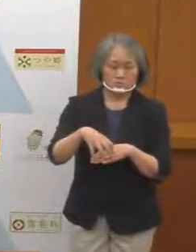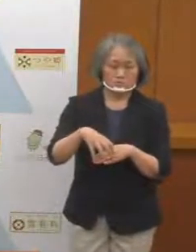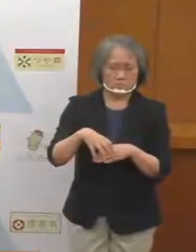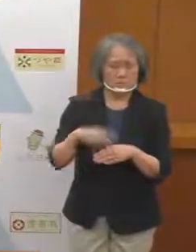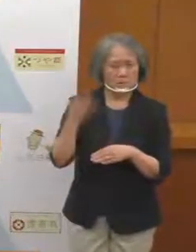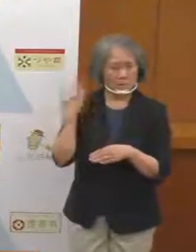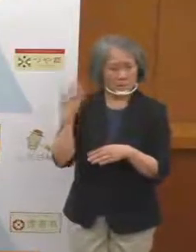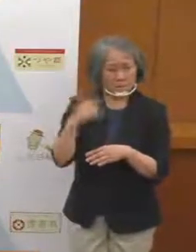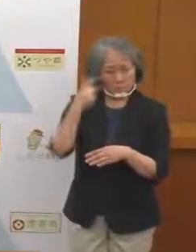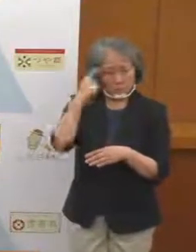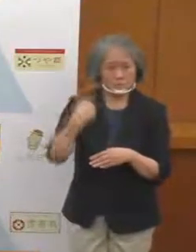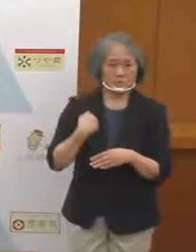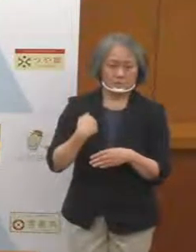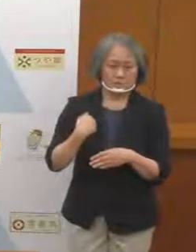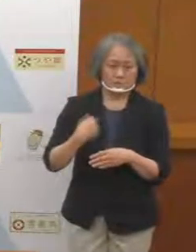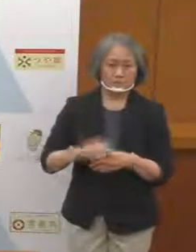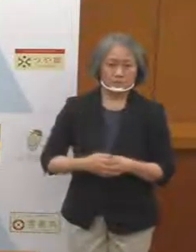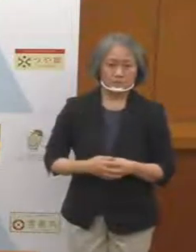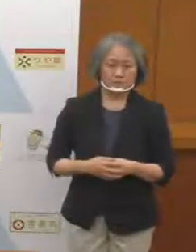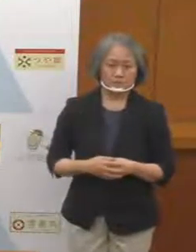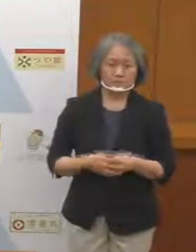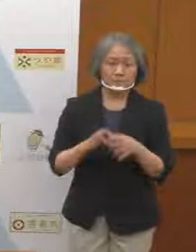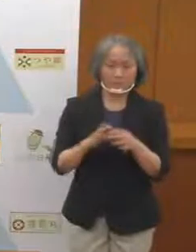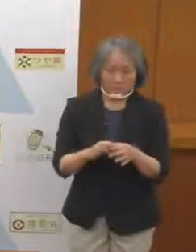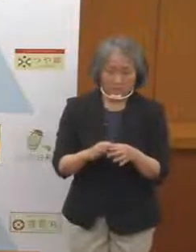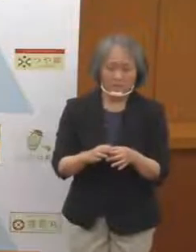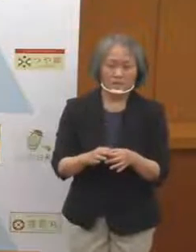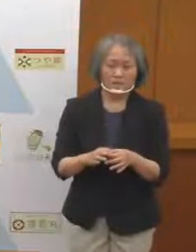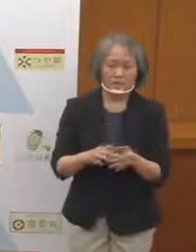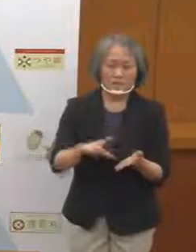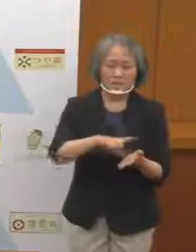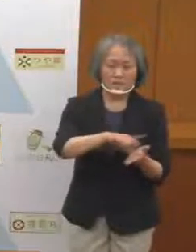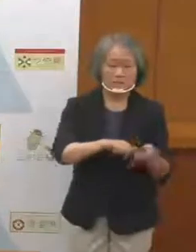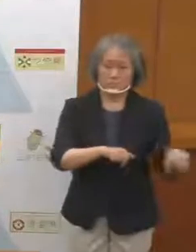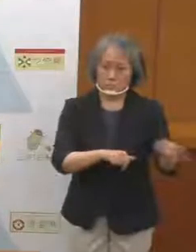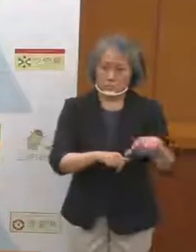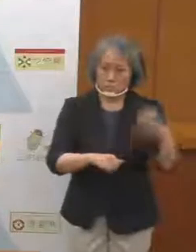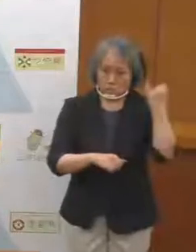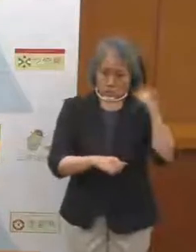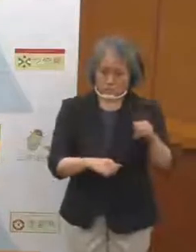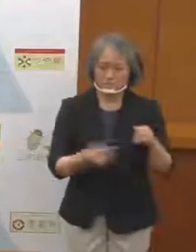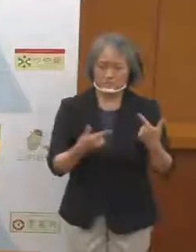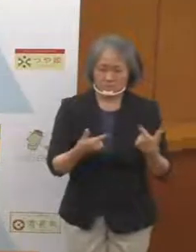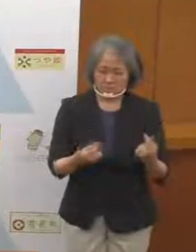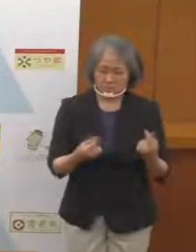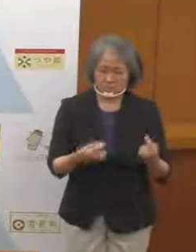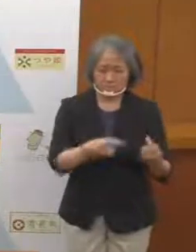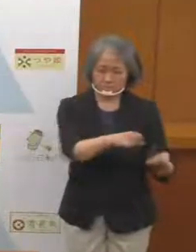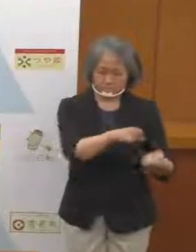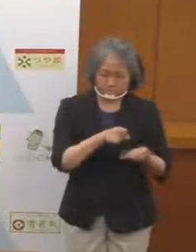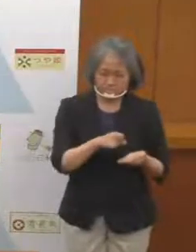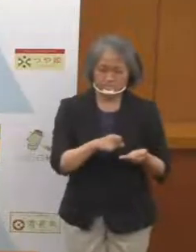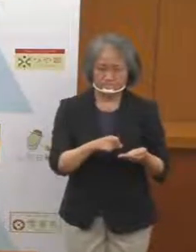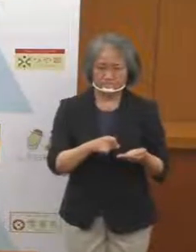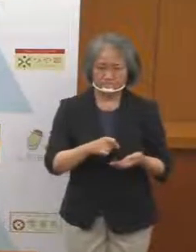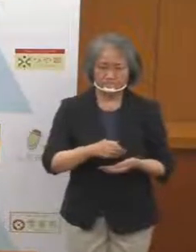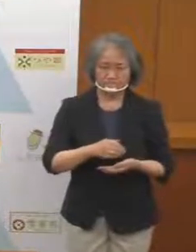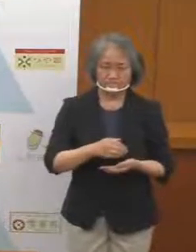ていきましたですから地元のご意見をしっかりと受け止めて